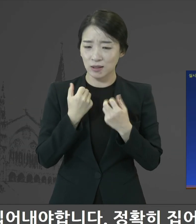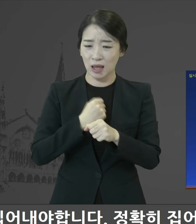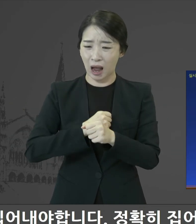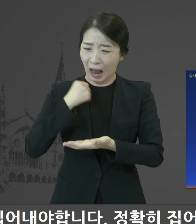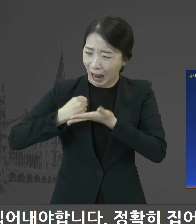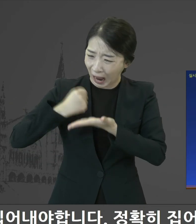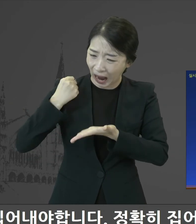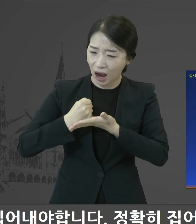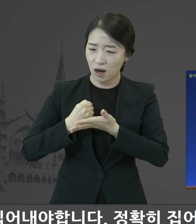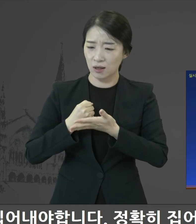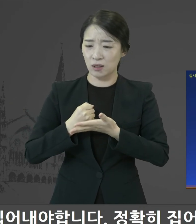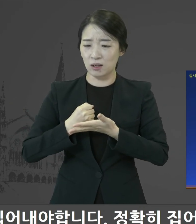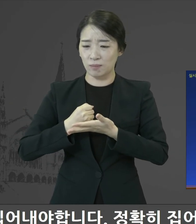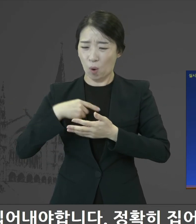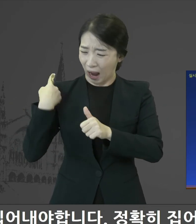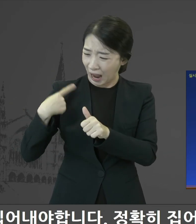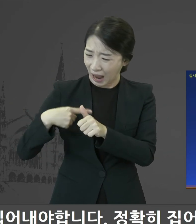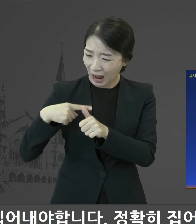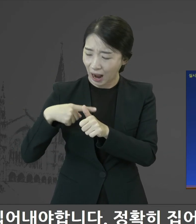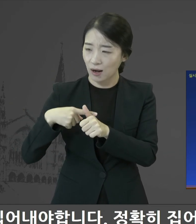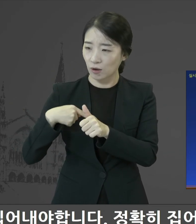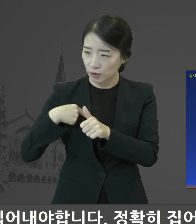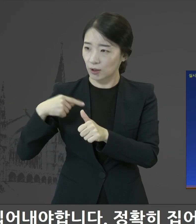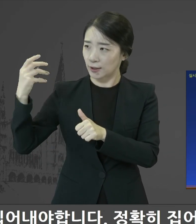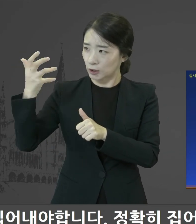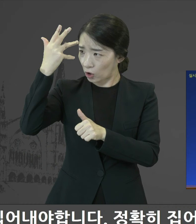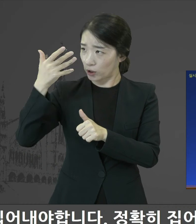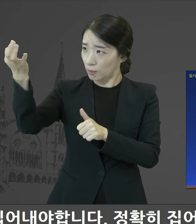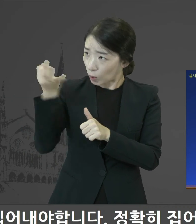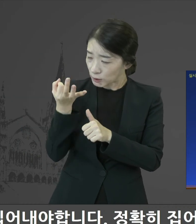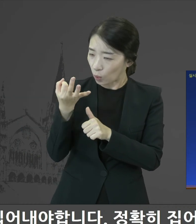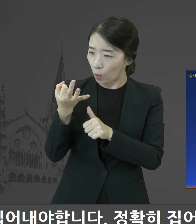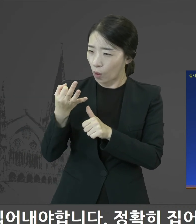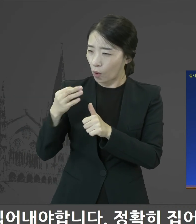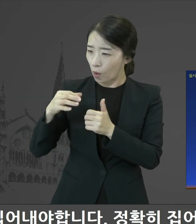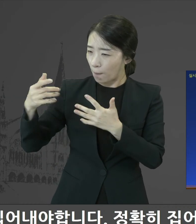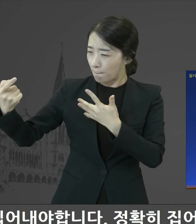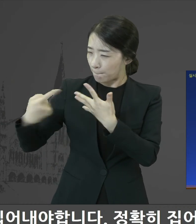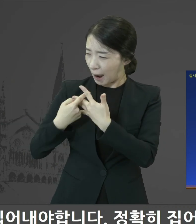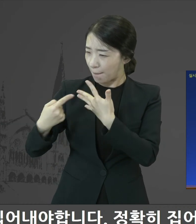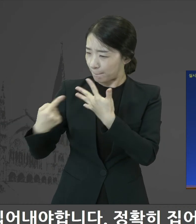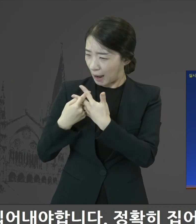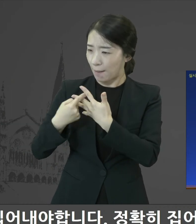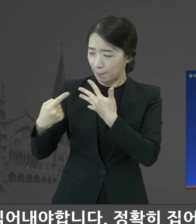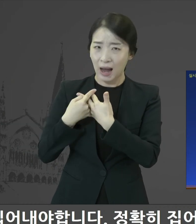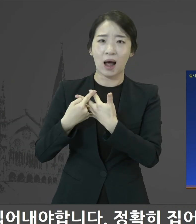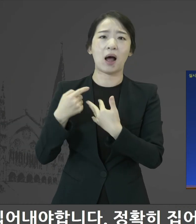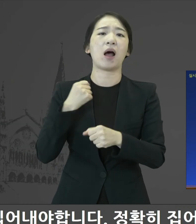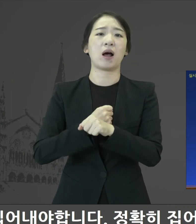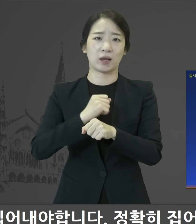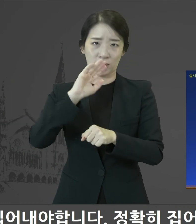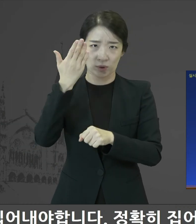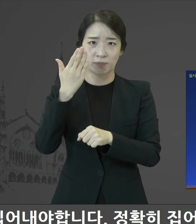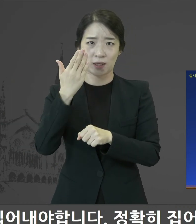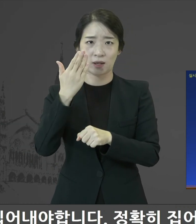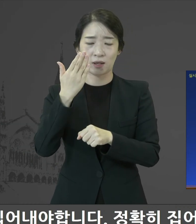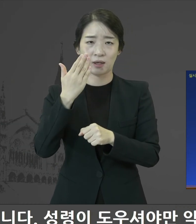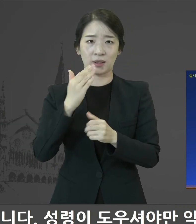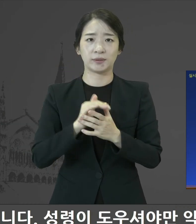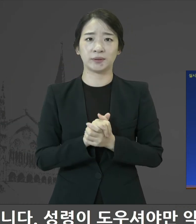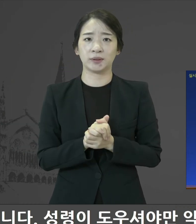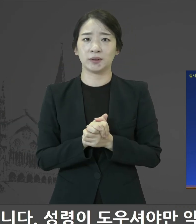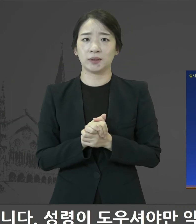떠드는 것들, 비방하는 것들, 악의들, 이런 것들을 집어낼 수 있다는 겁니다. 여러분,